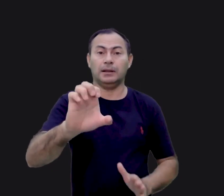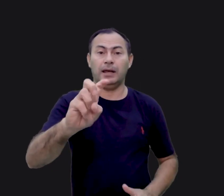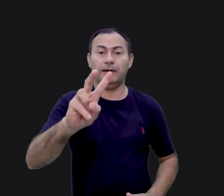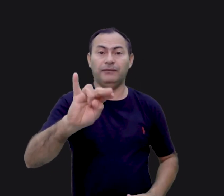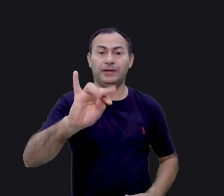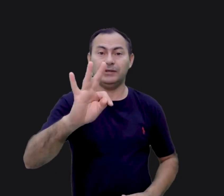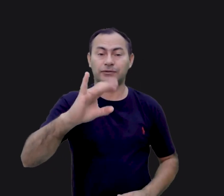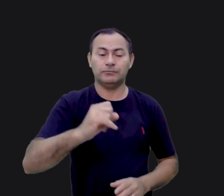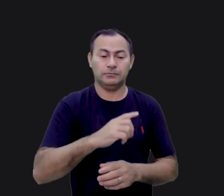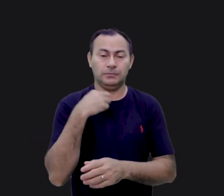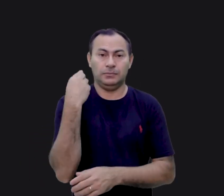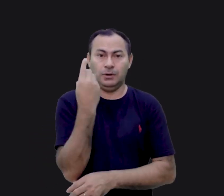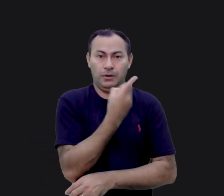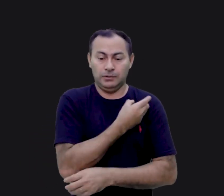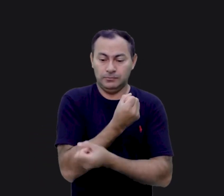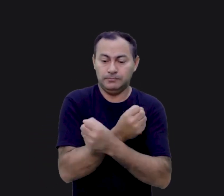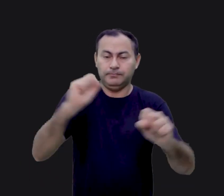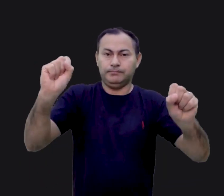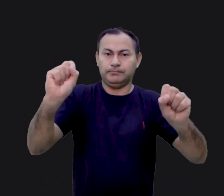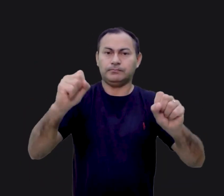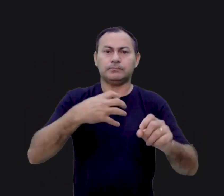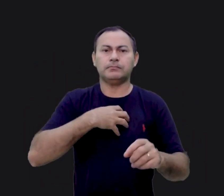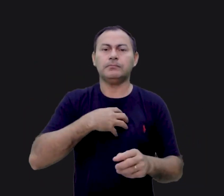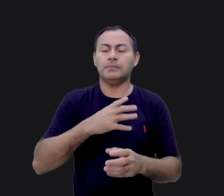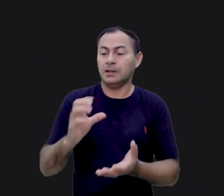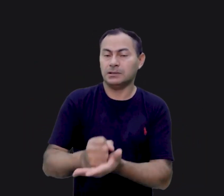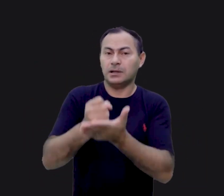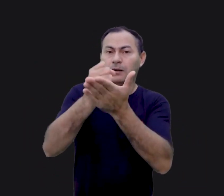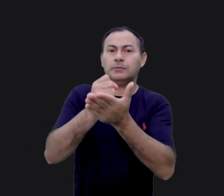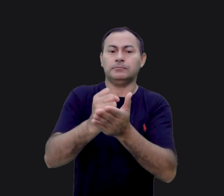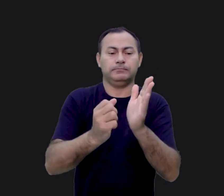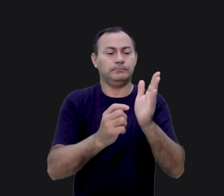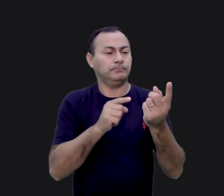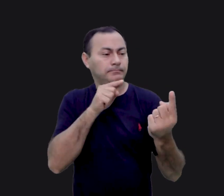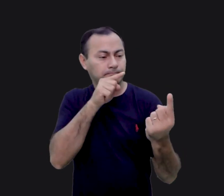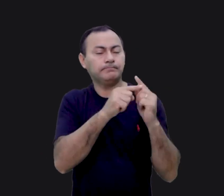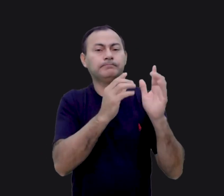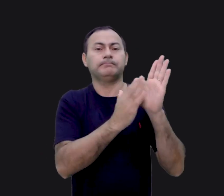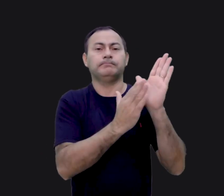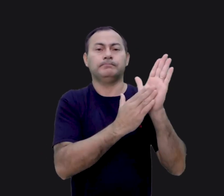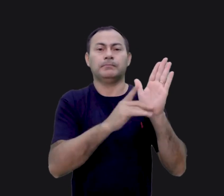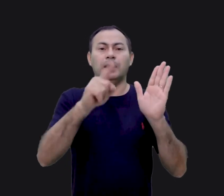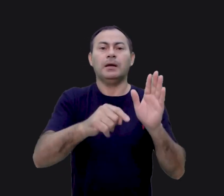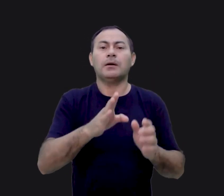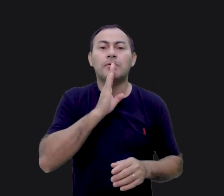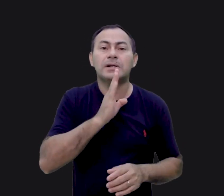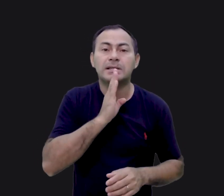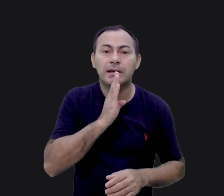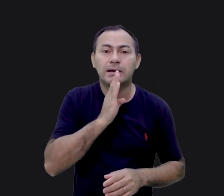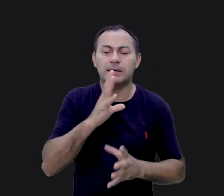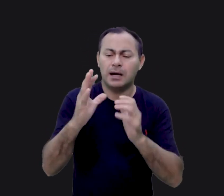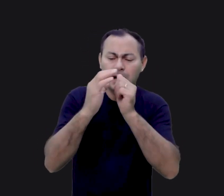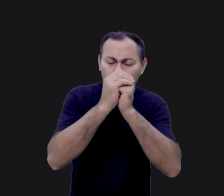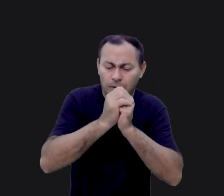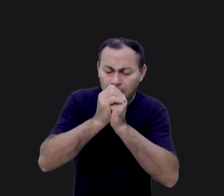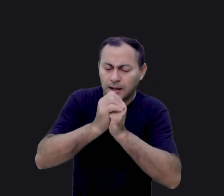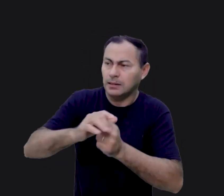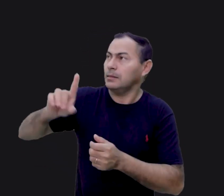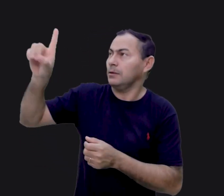mostrou que fomos libertos com propósito somos salvos para um propósito E esse propósito é conhecer e adorar a Deus